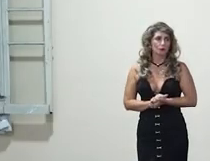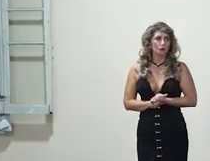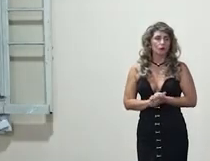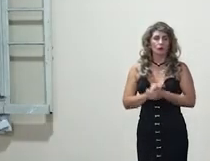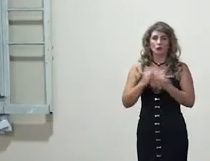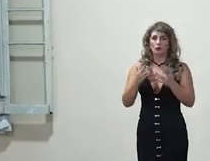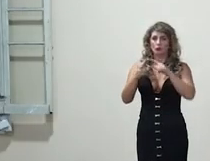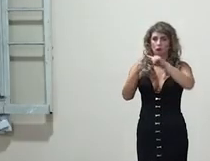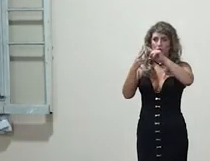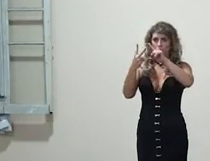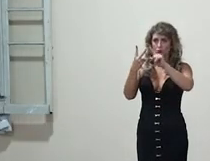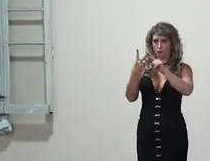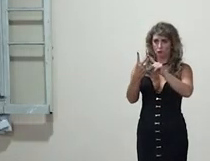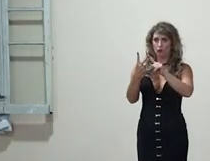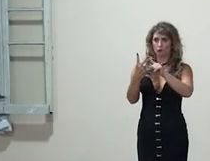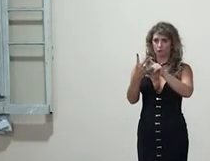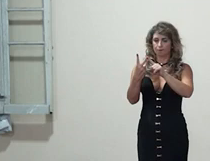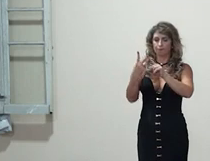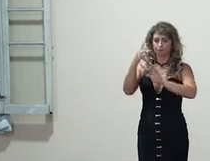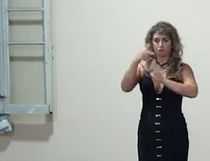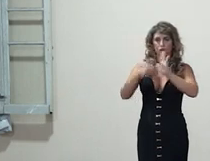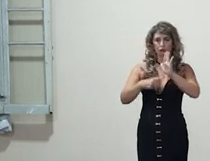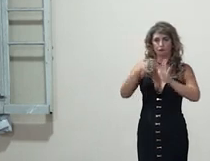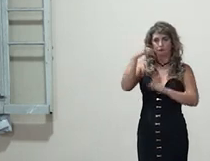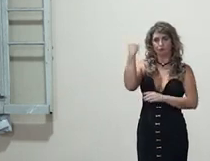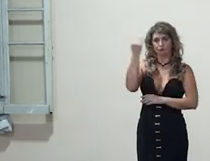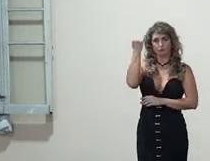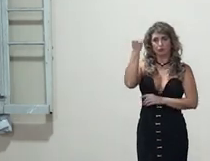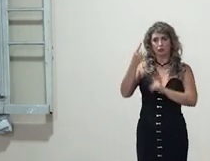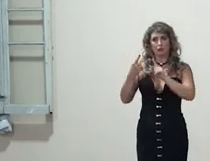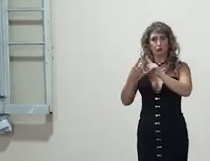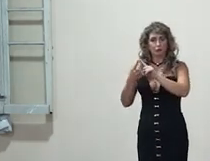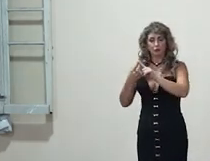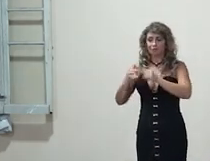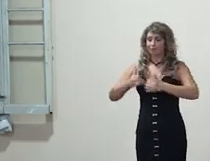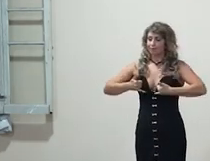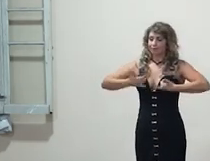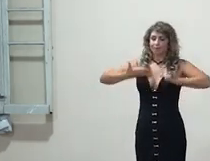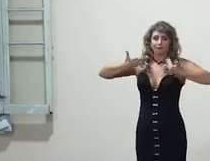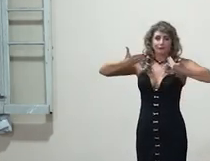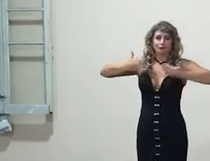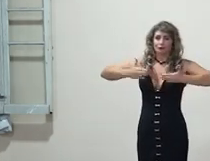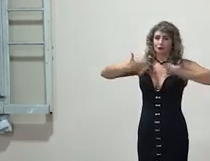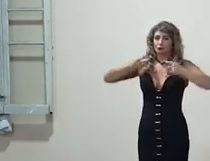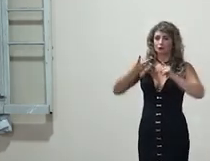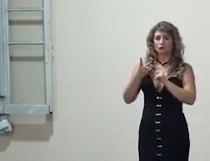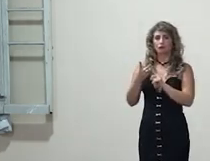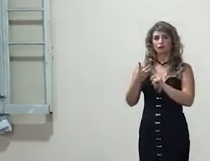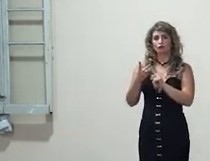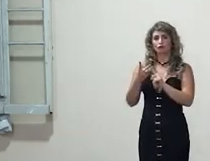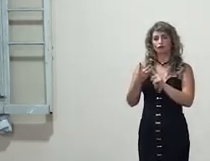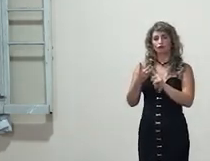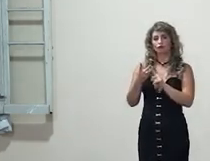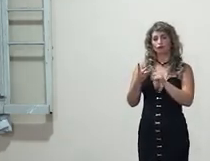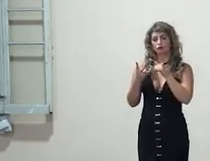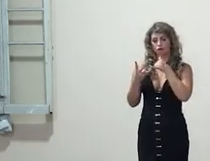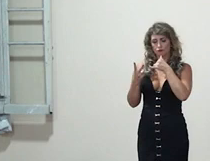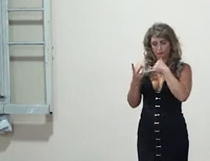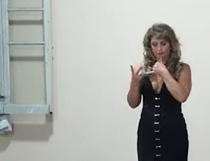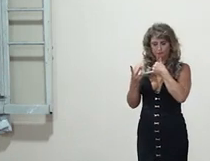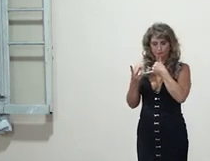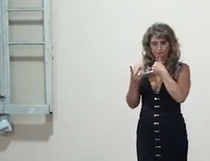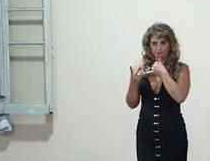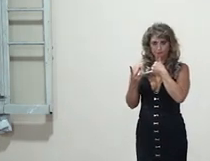Então são dois filhos, um que me dá muito orgulho e um que me dá muita